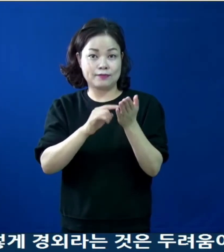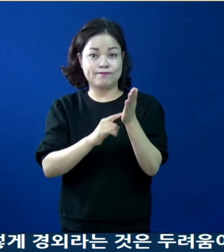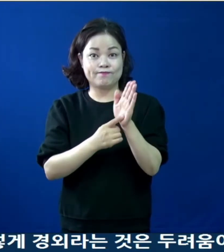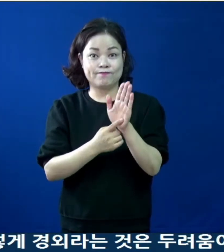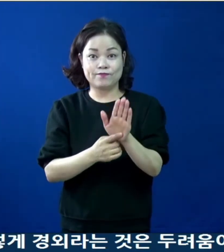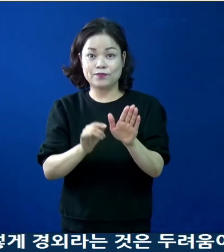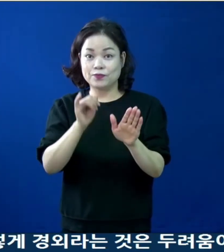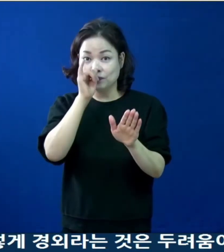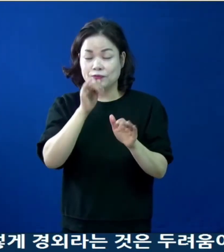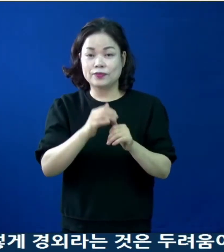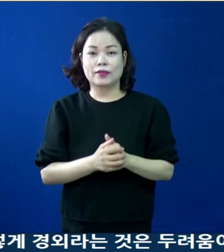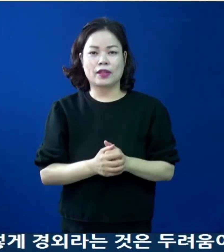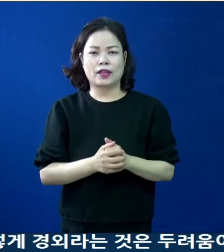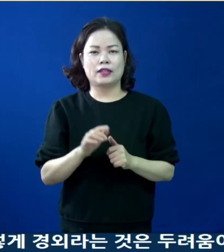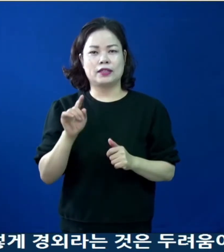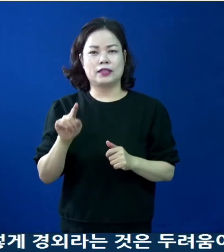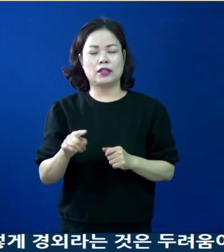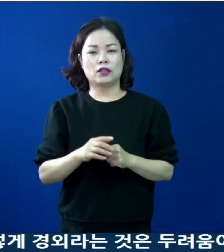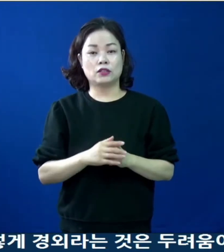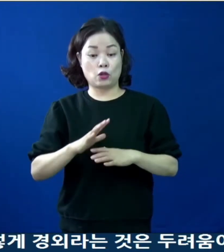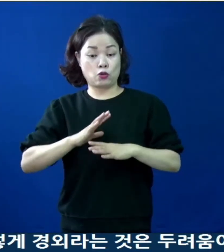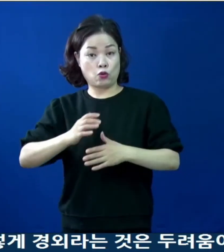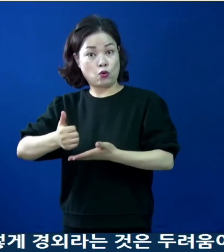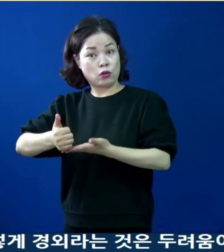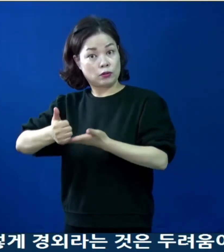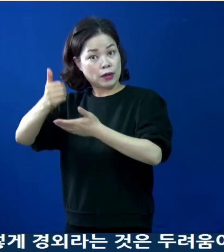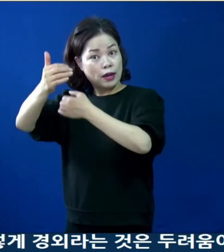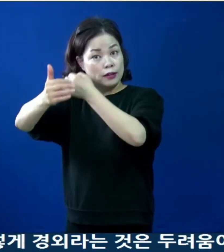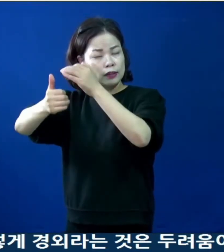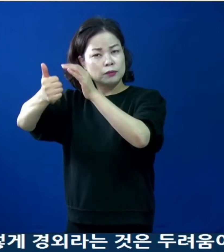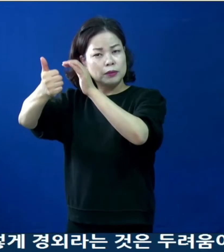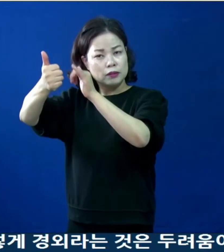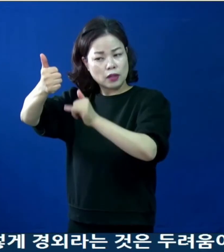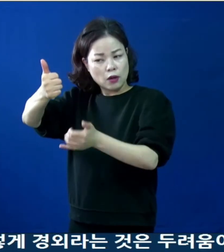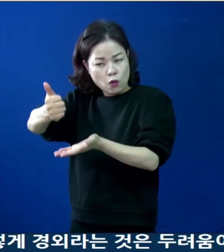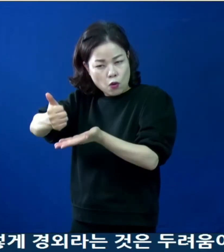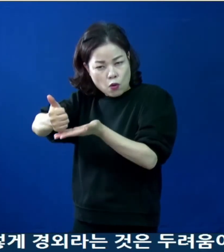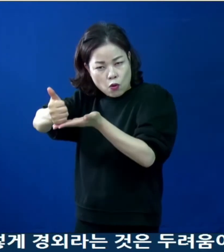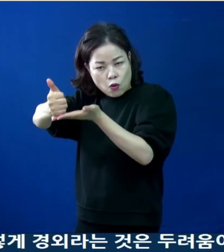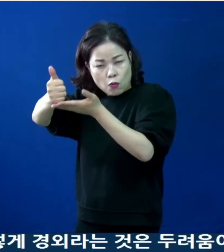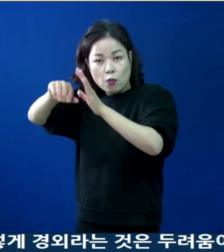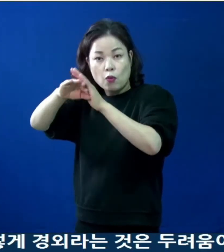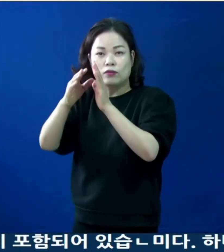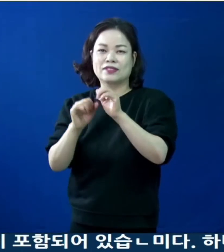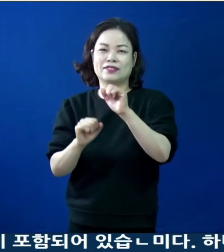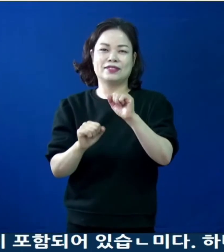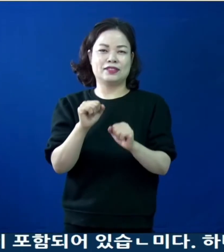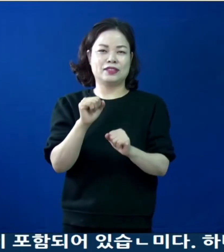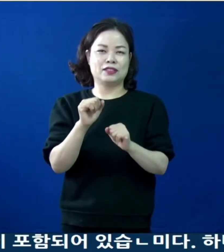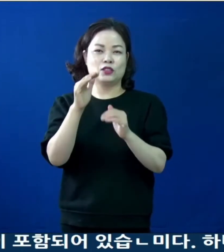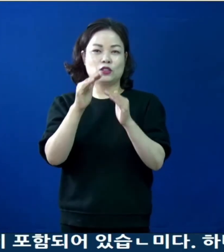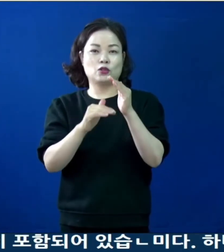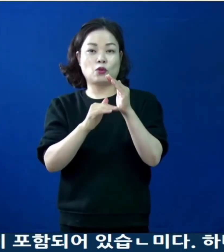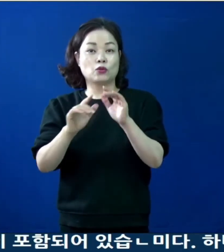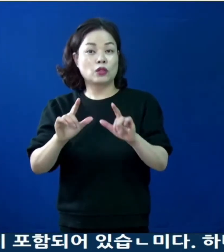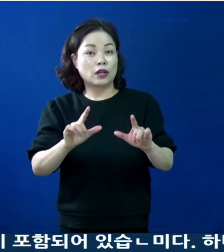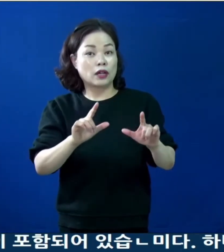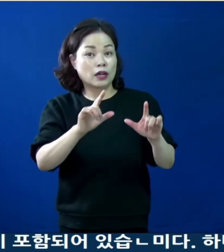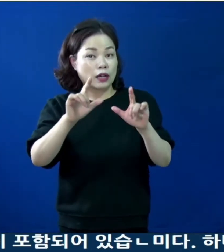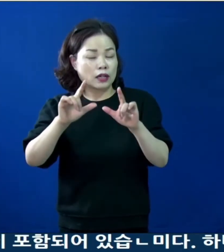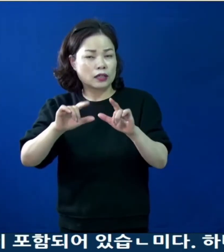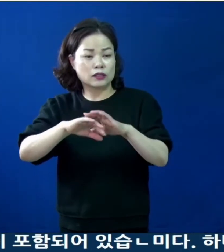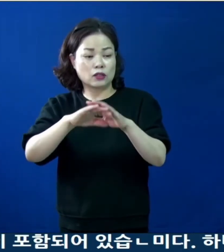있습니다. 이렇게 경외함은 하나님을 섬기고 존경하는 모든 행동, 성도의 삶의